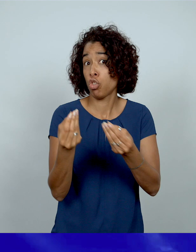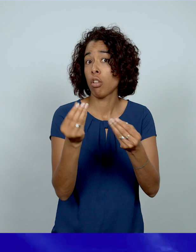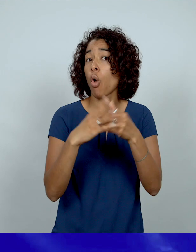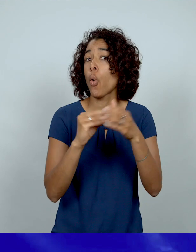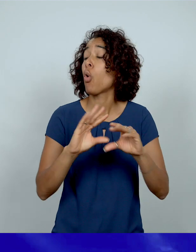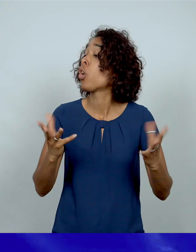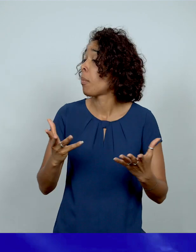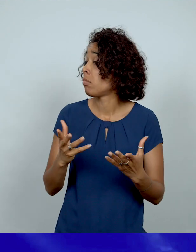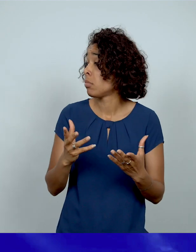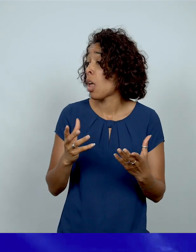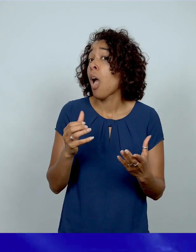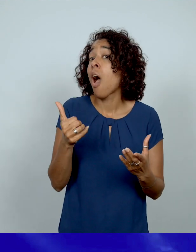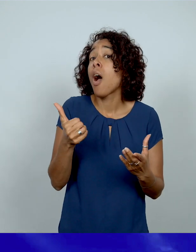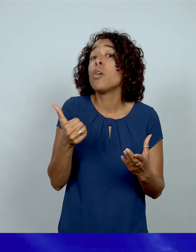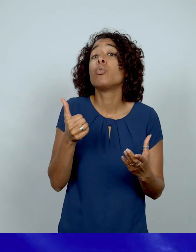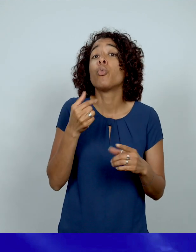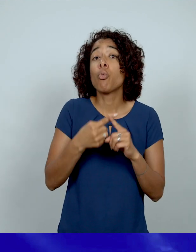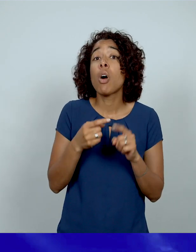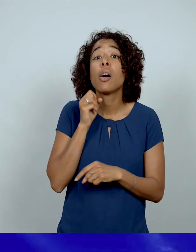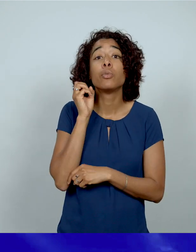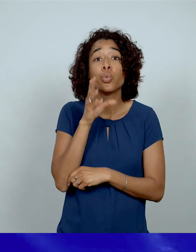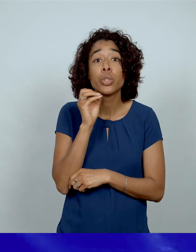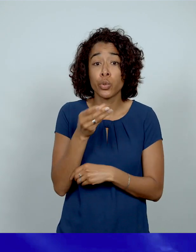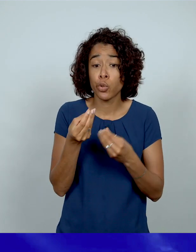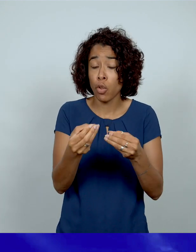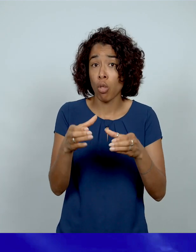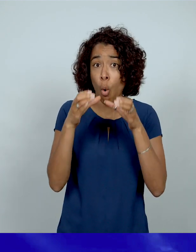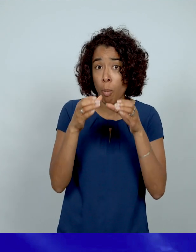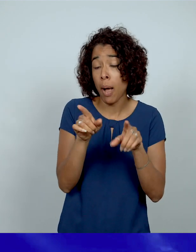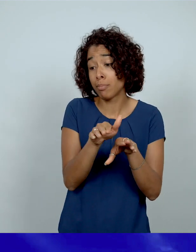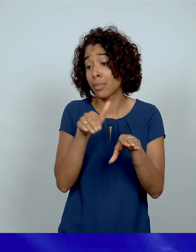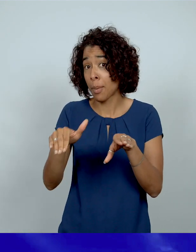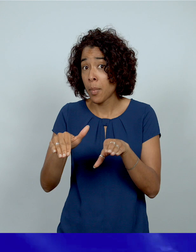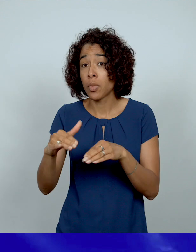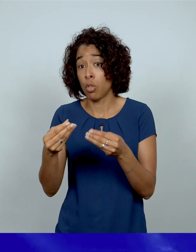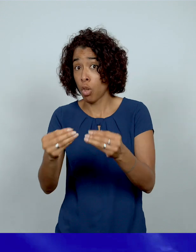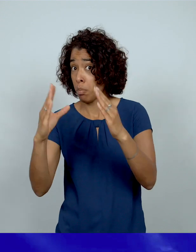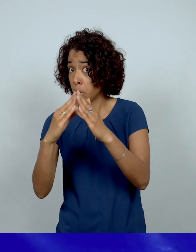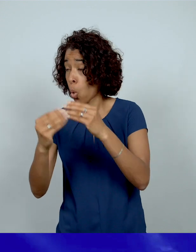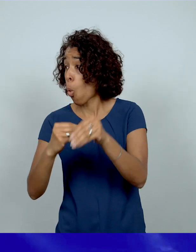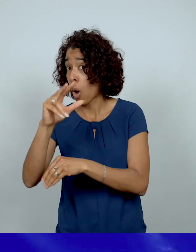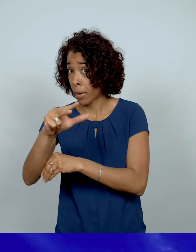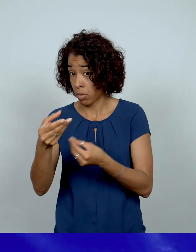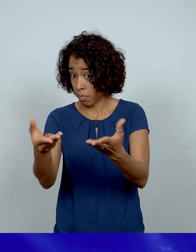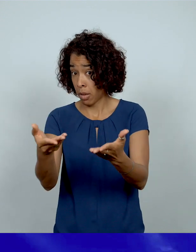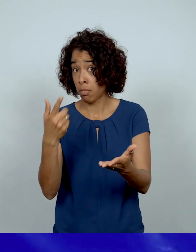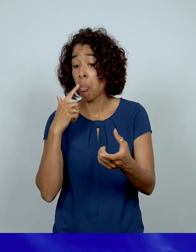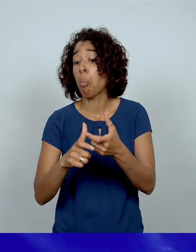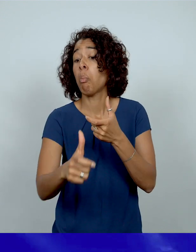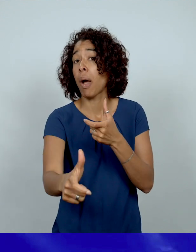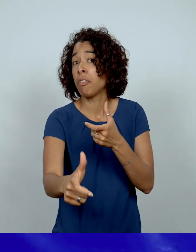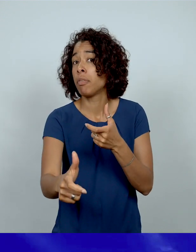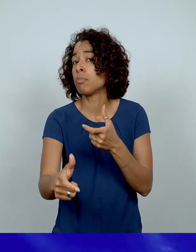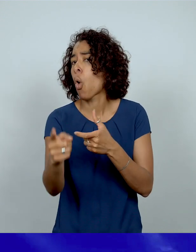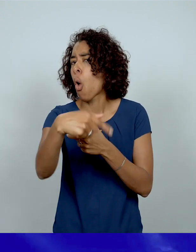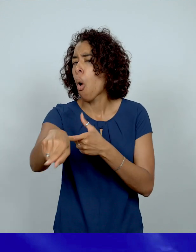simple, donnez-leur au moins à manger un repas par jour et que les Français aient un toit sur la tête et vous verrez, au-dessus de la tête, et vous